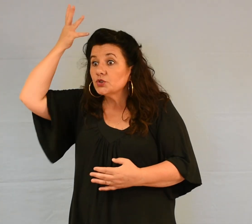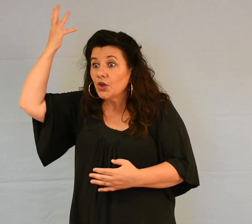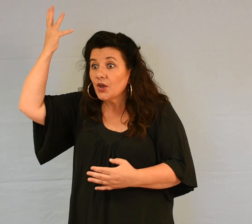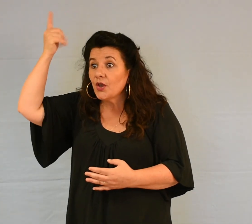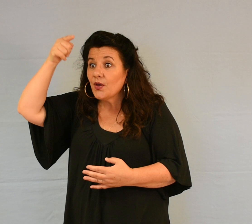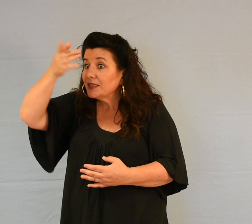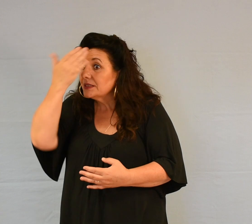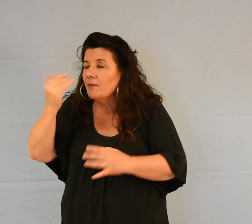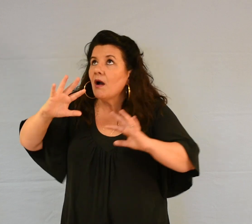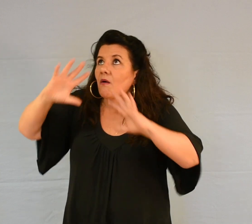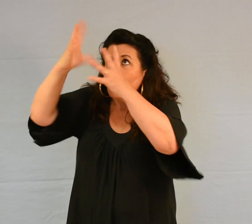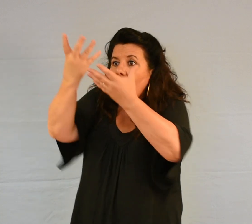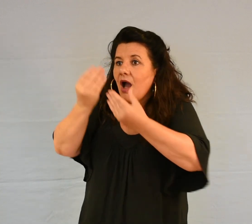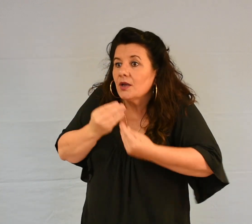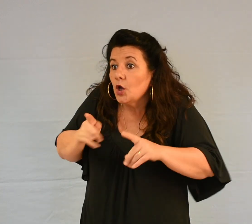d'un enfant n'y entrera pas. »